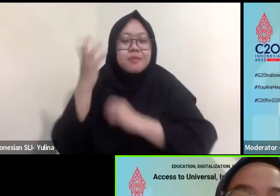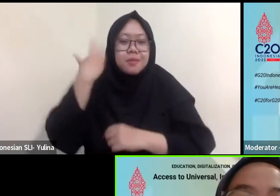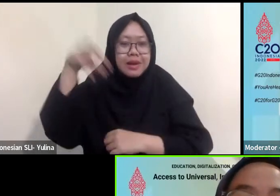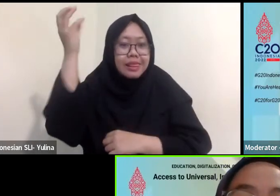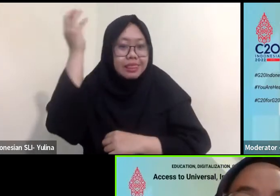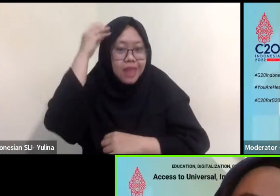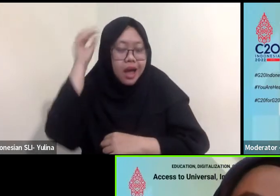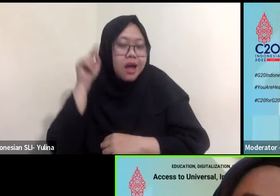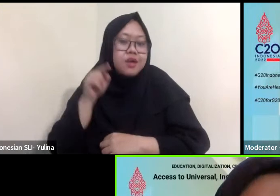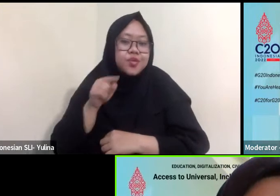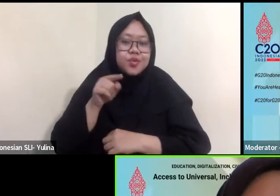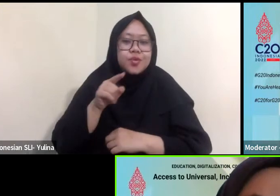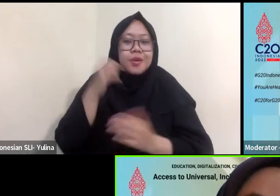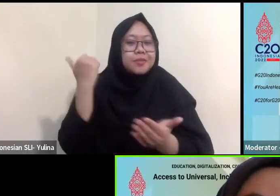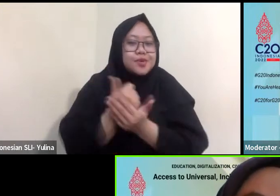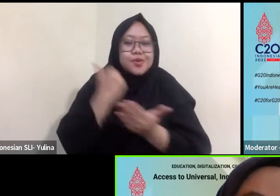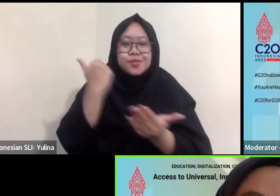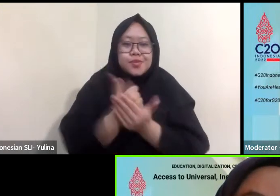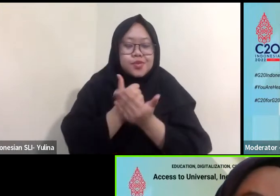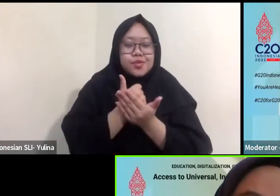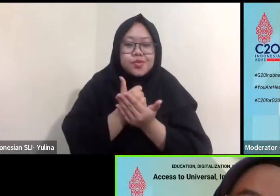itu